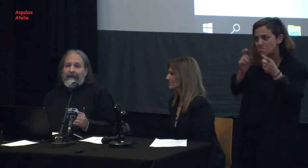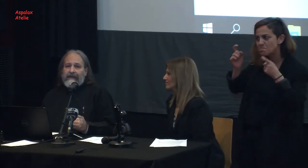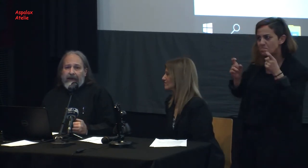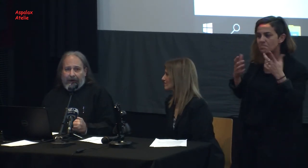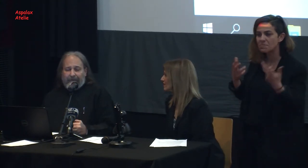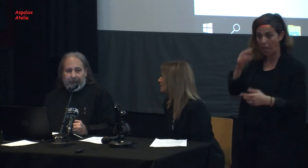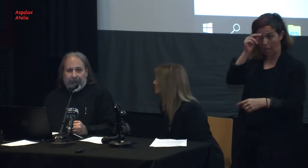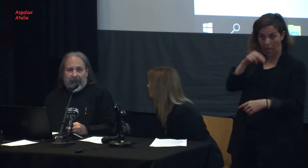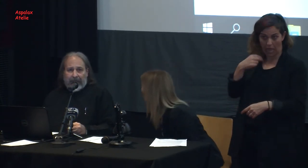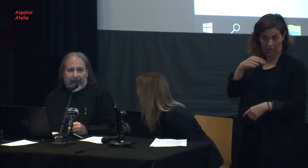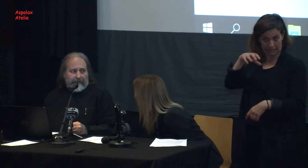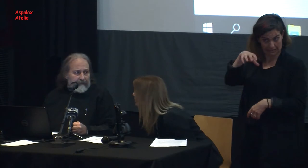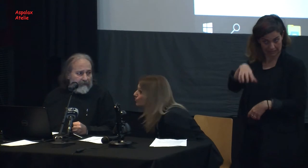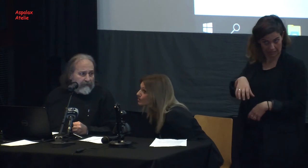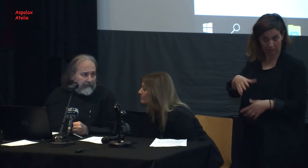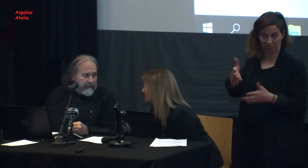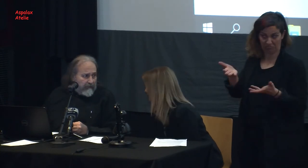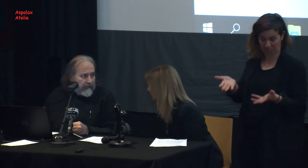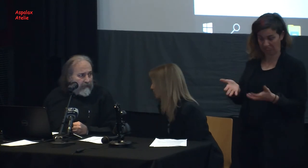η Εκκλησία,